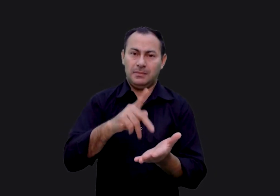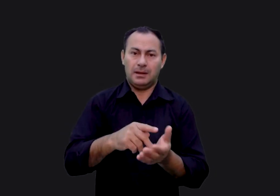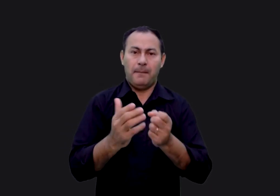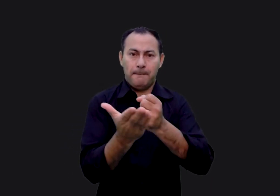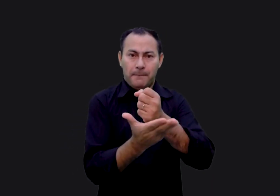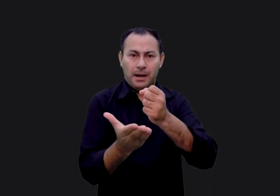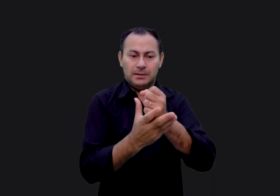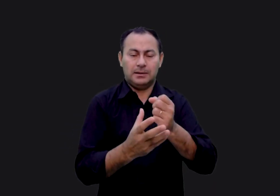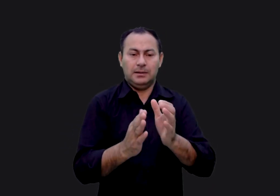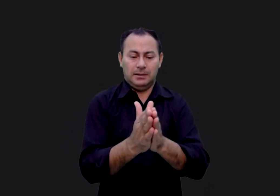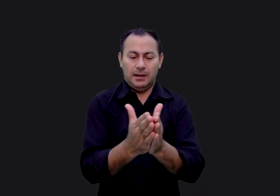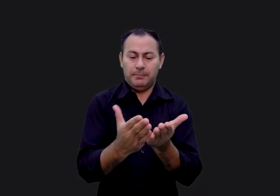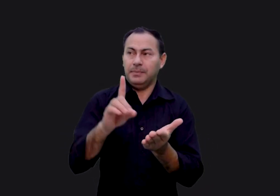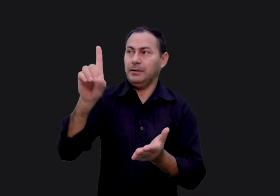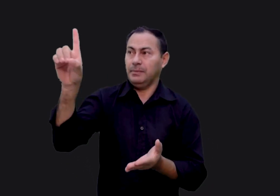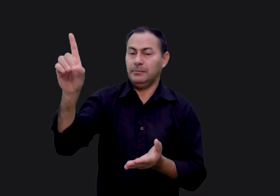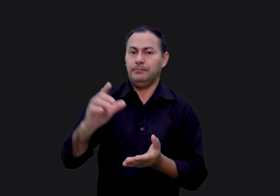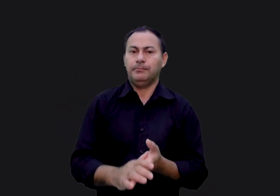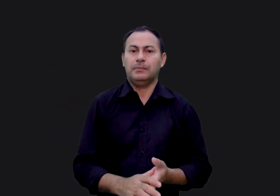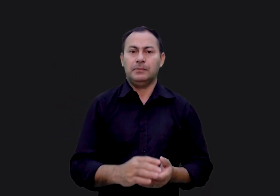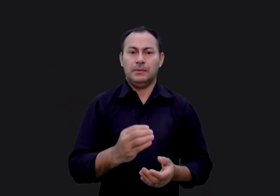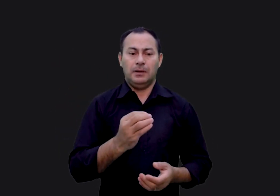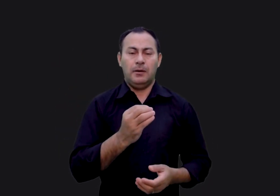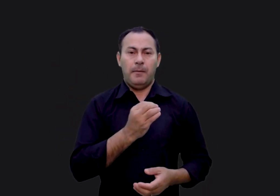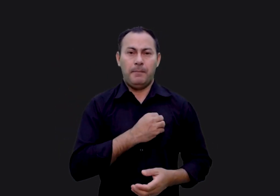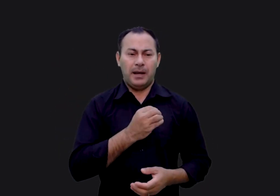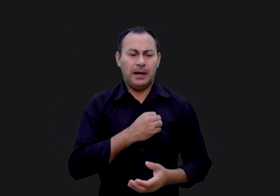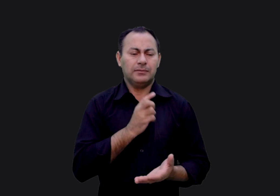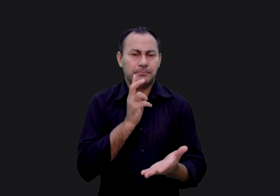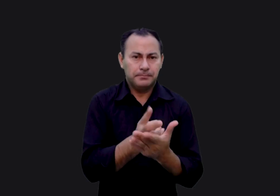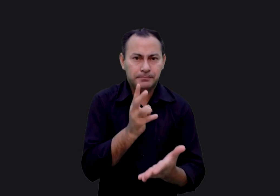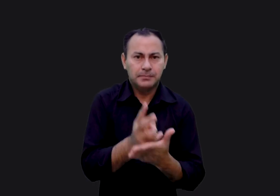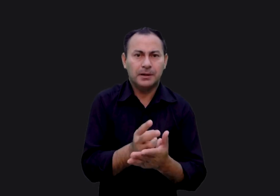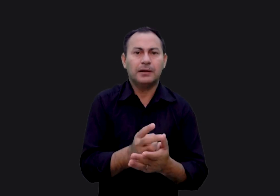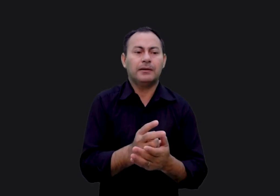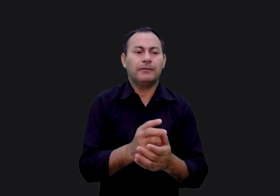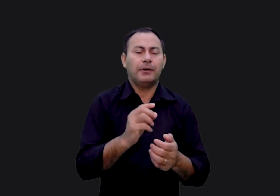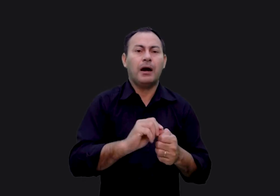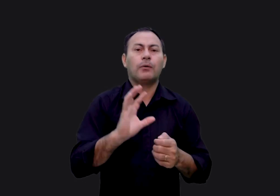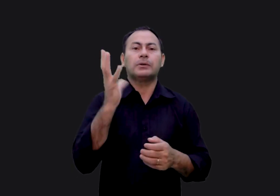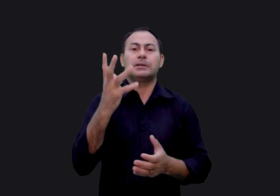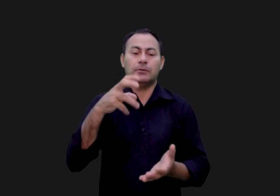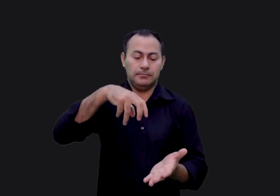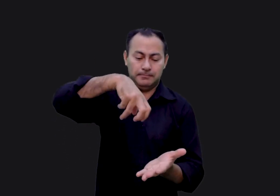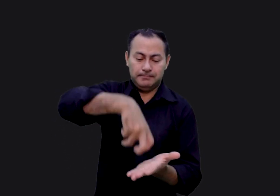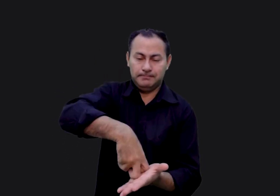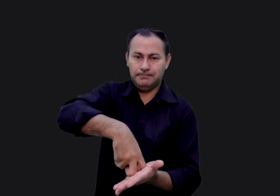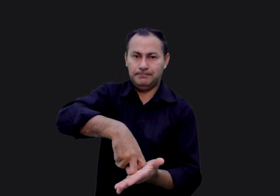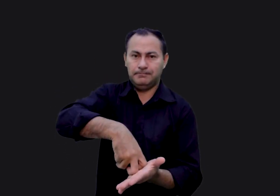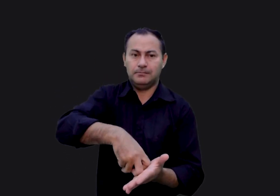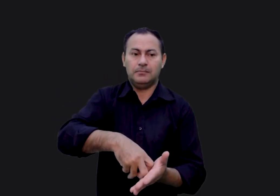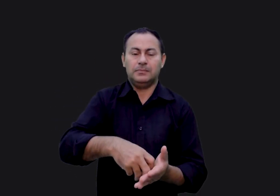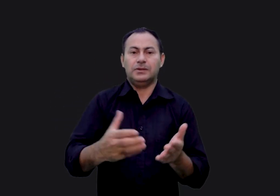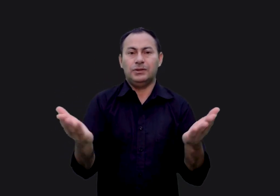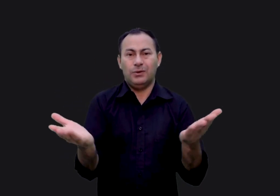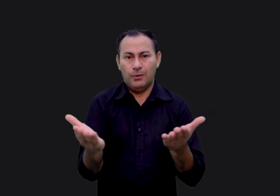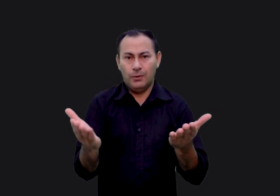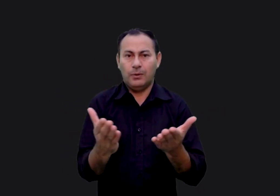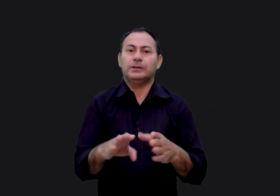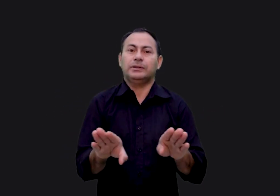verdades básicas da Bíblia. O pecado sempre leva a um castigo contemporâneo e a